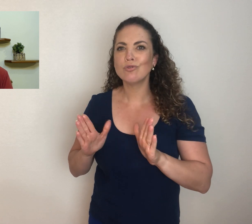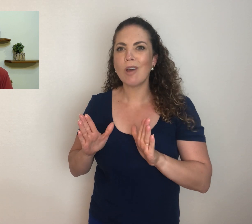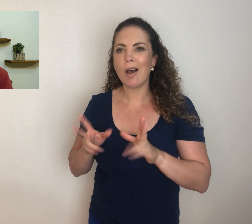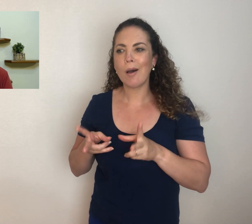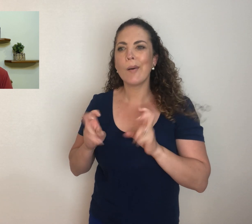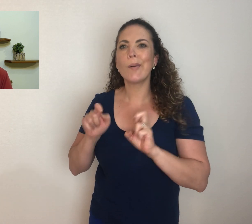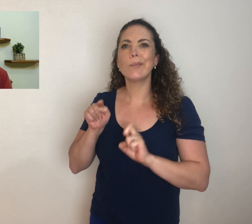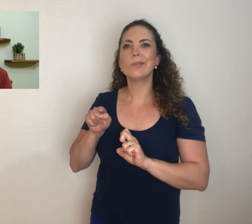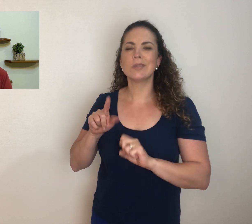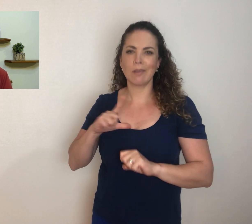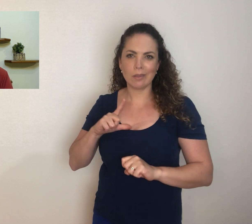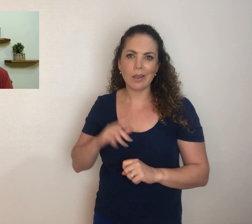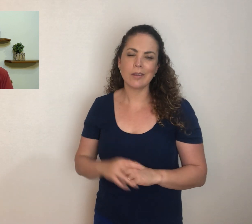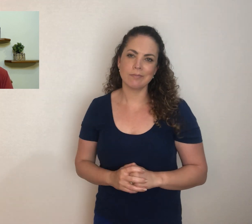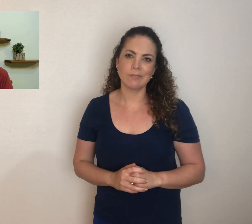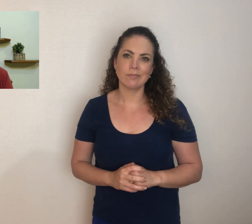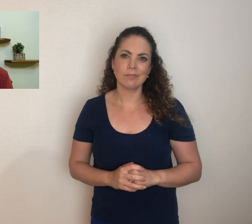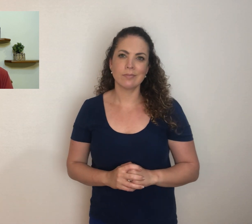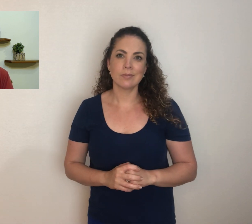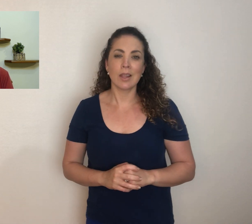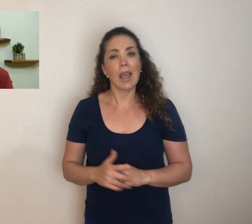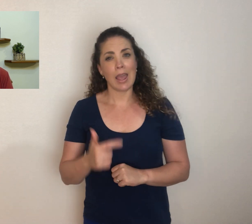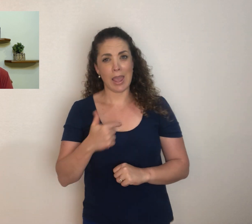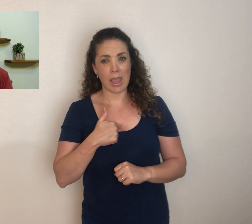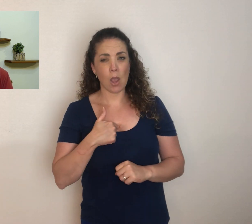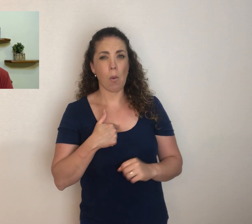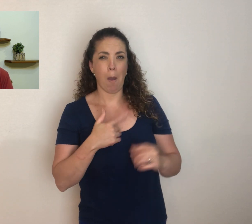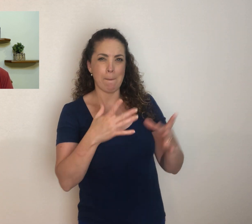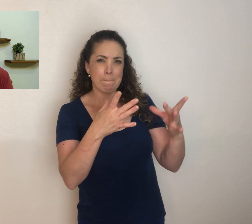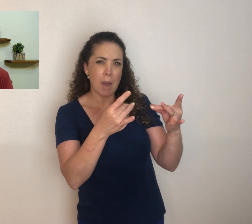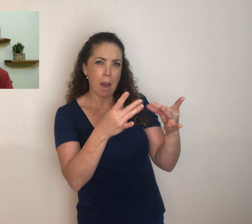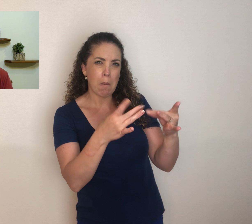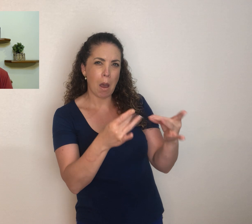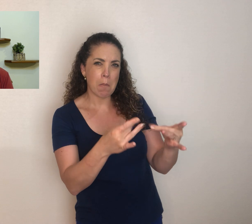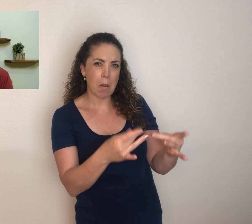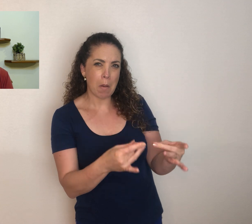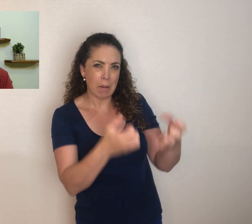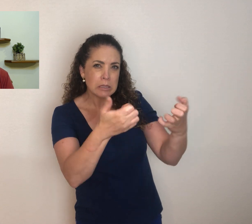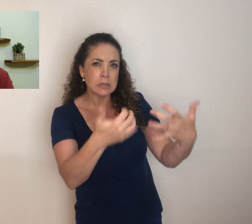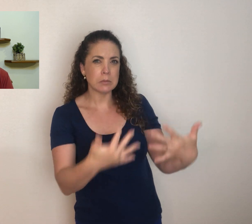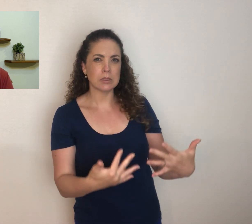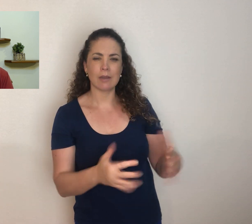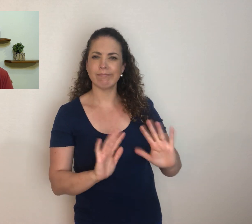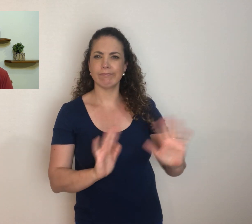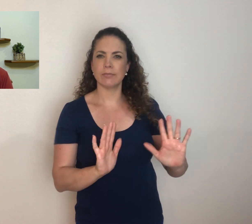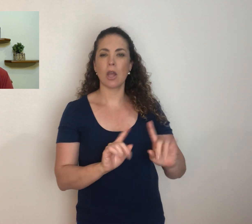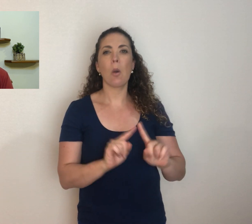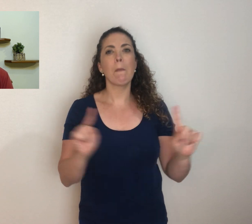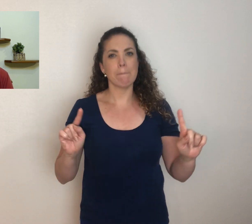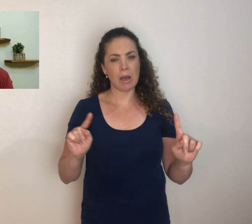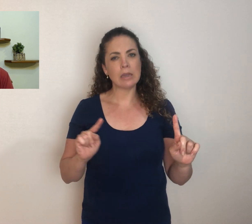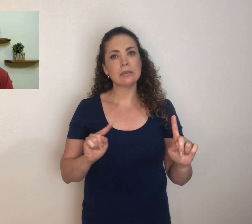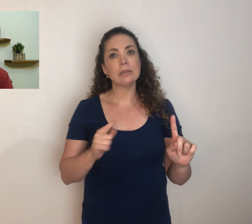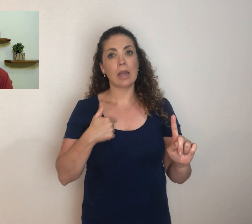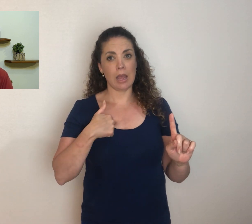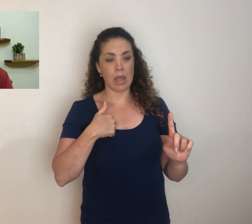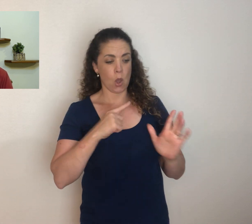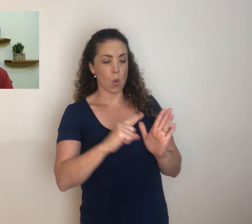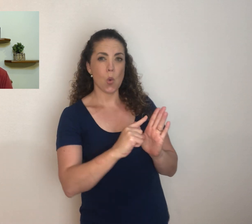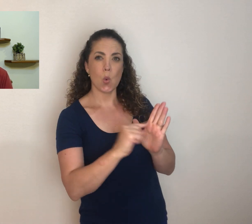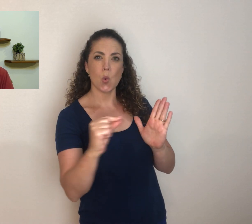vou citar apenas algumas destas mais marcantes para sinalizar isto que a gente